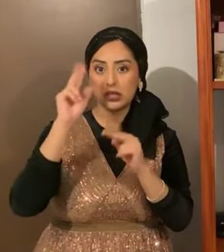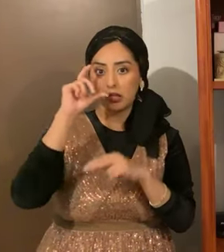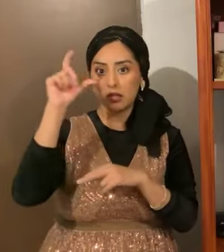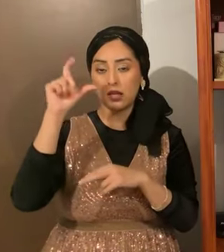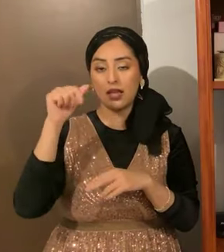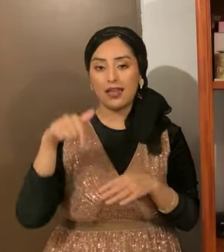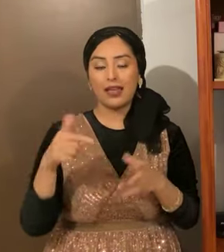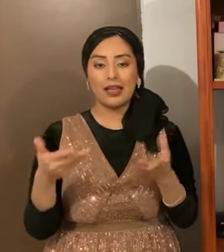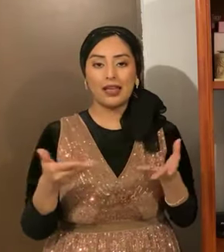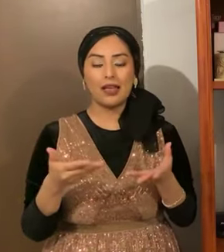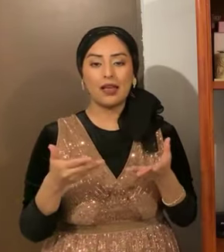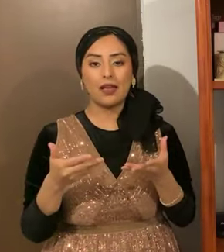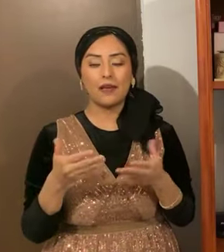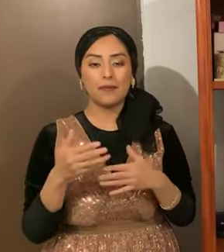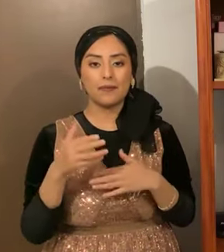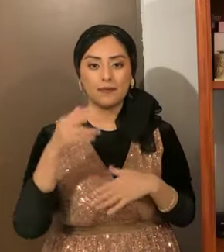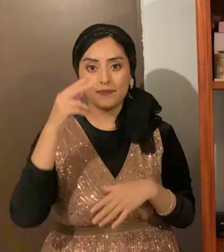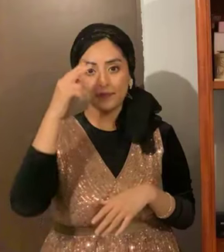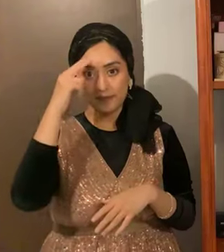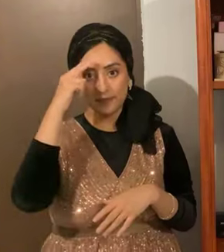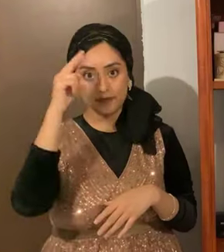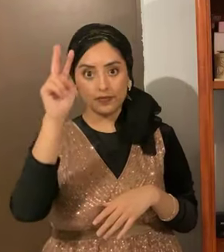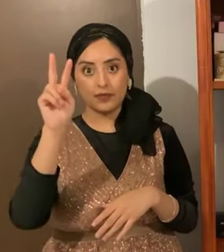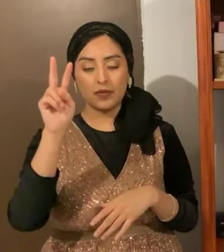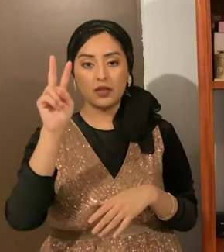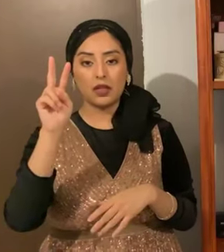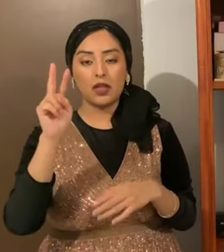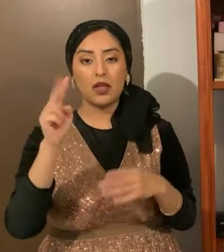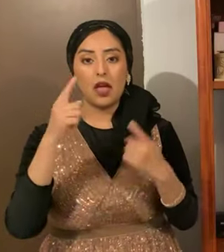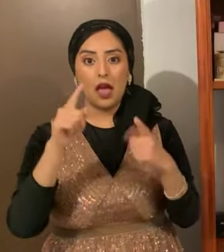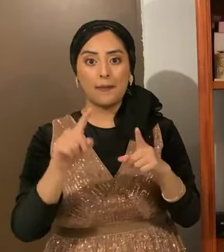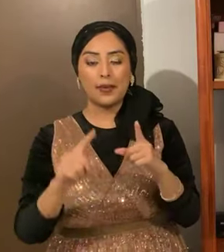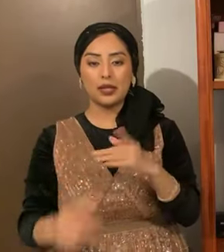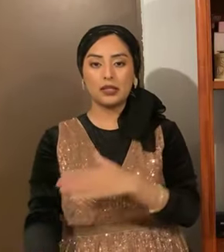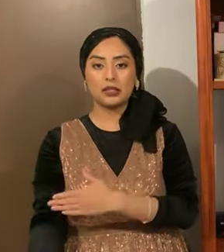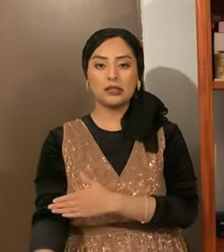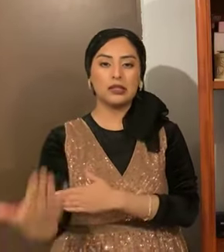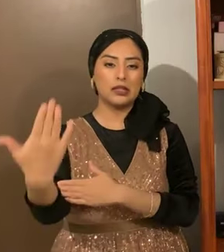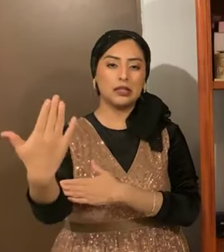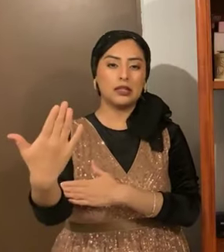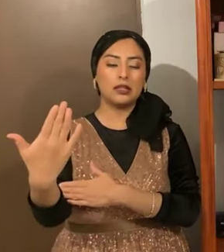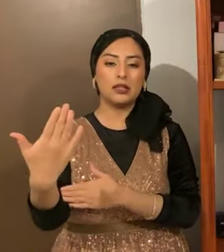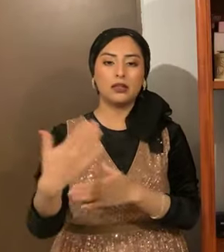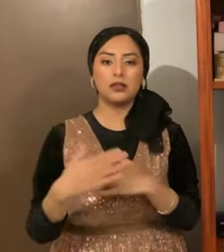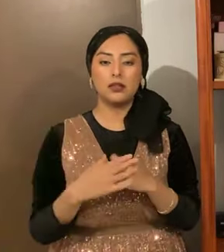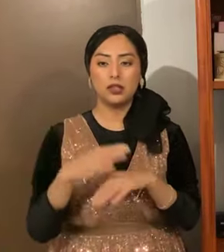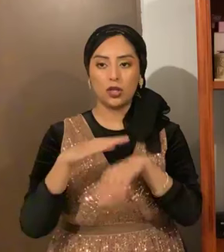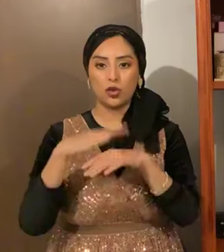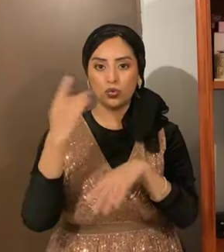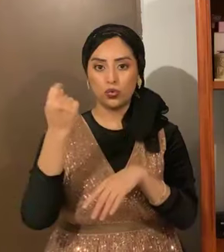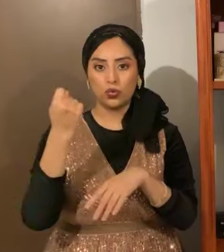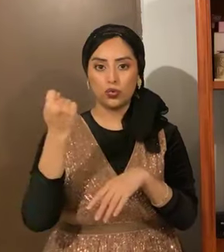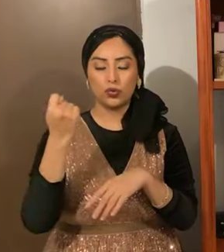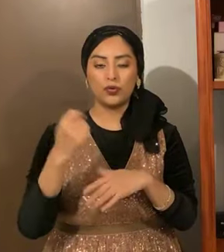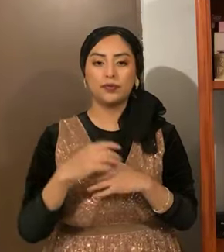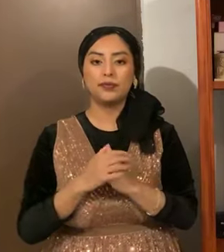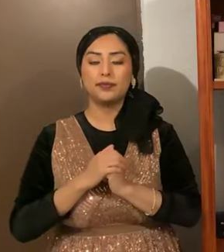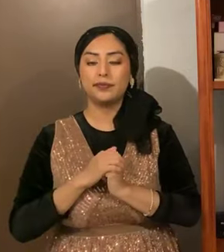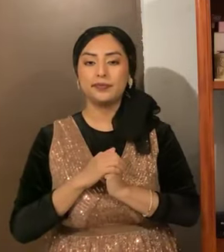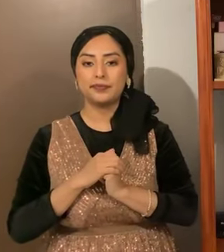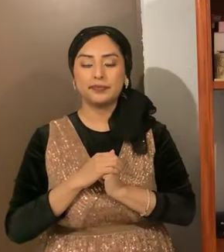en México, sí va a ser en la madrugada del 3 de marzo de este año 2026.